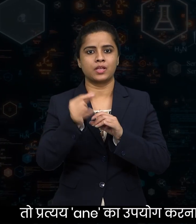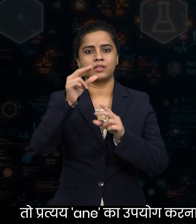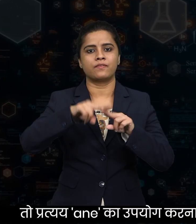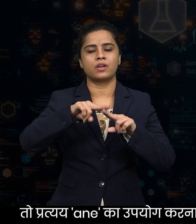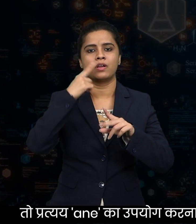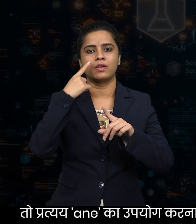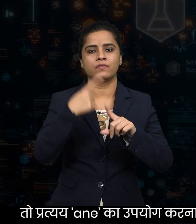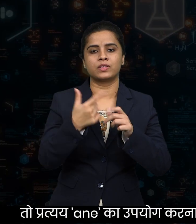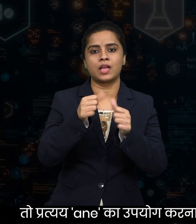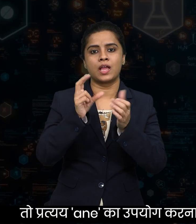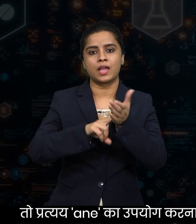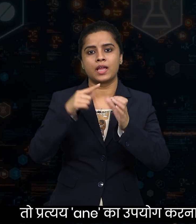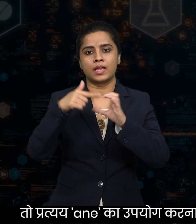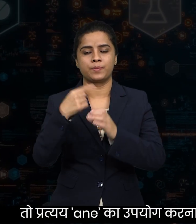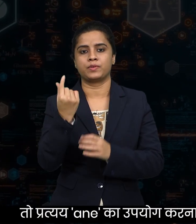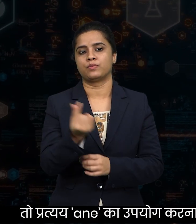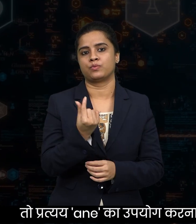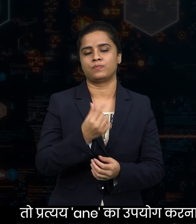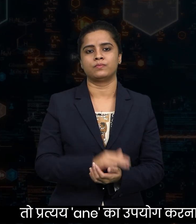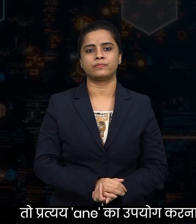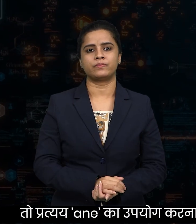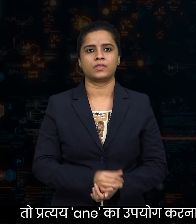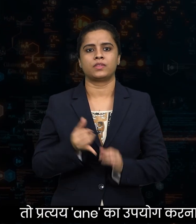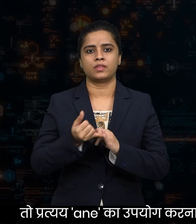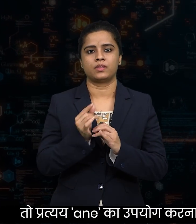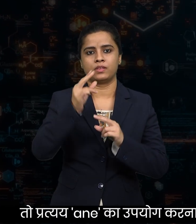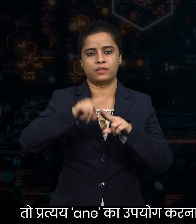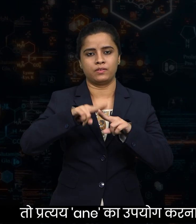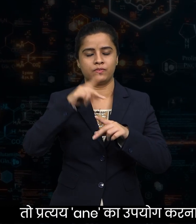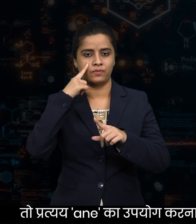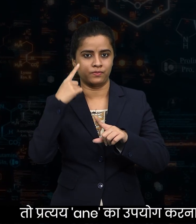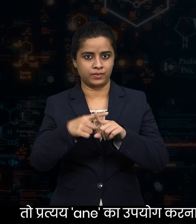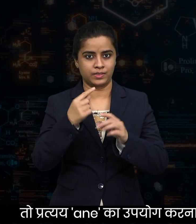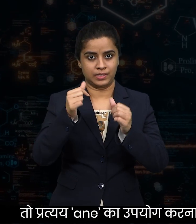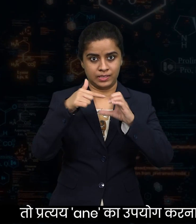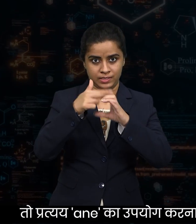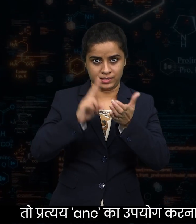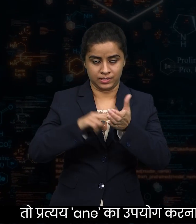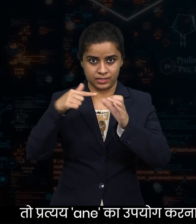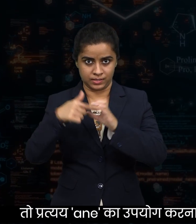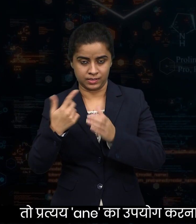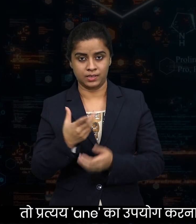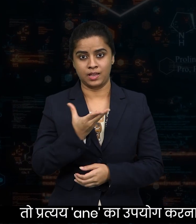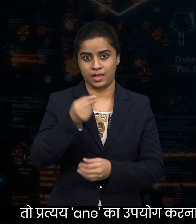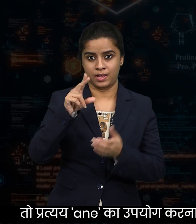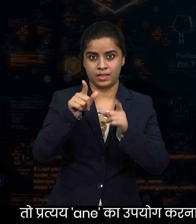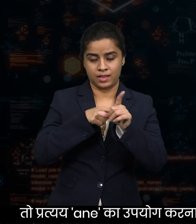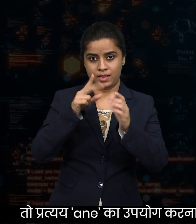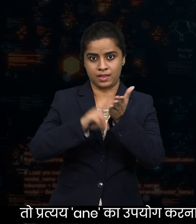एन का उपयोग करना होगा। प्रत्यय एन और YNE का उपयोग